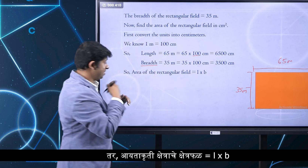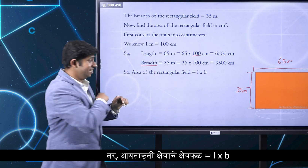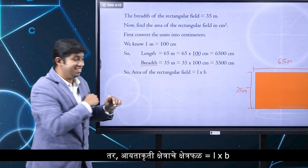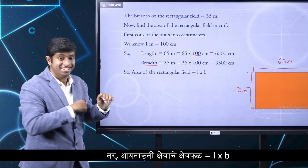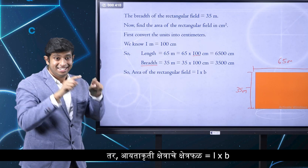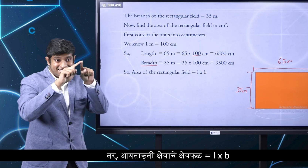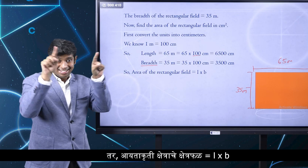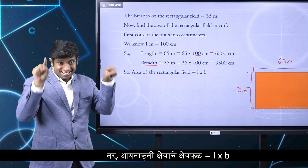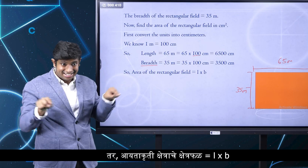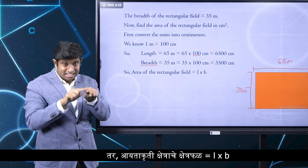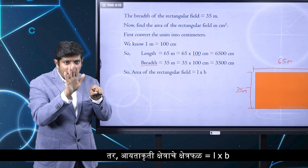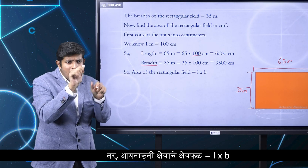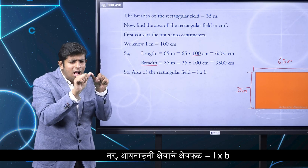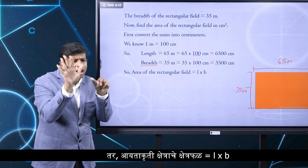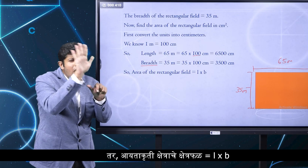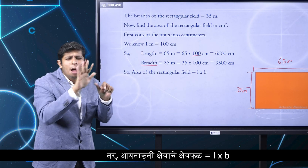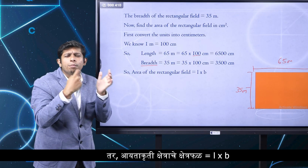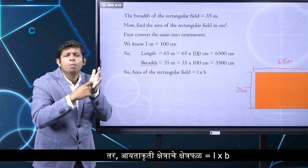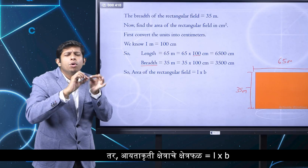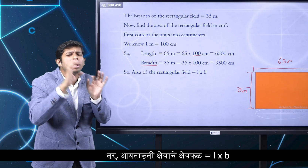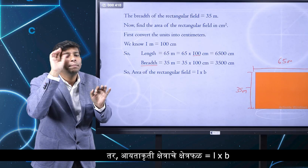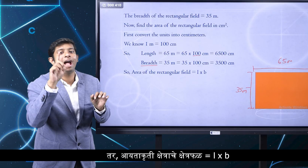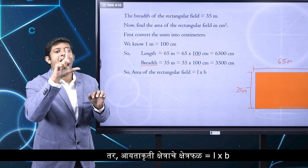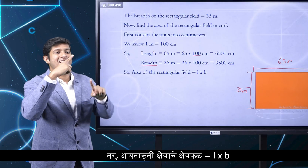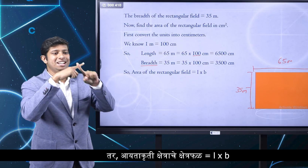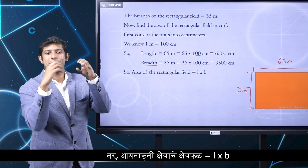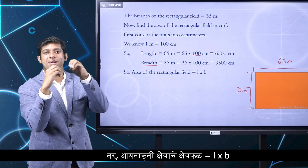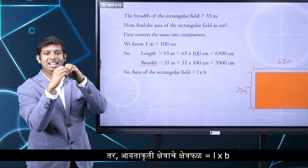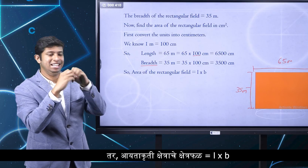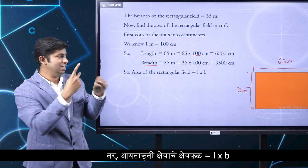तर आयताकृती क्षेत्राचे क्षेत्रफळ L इंटू B.